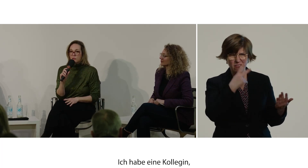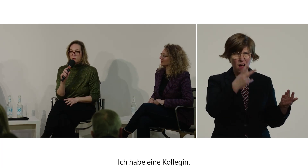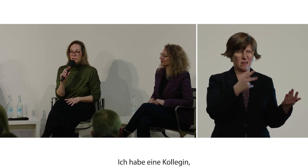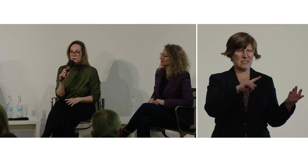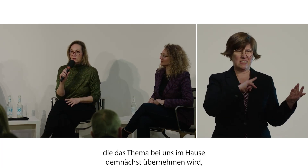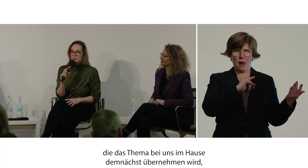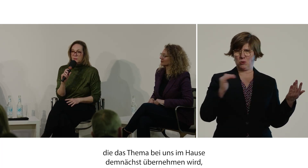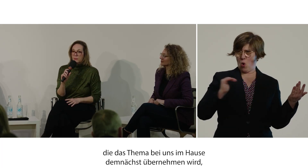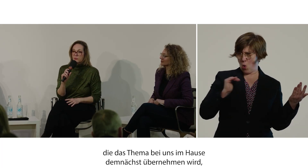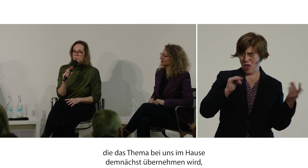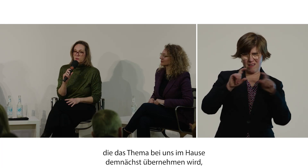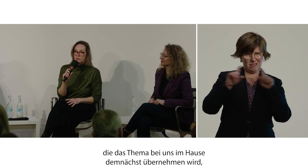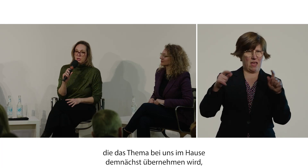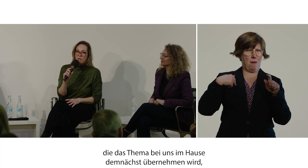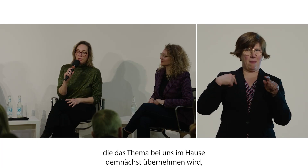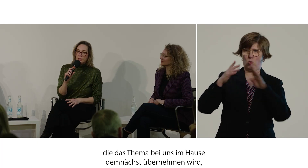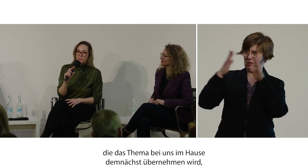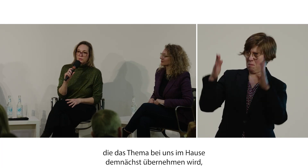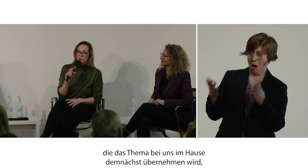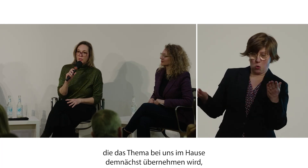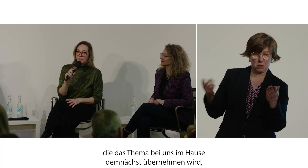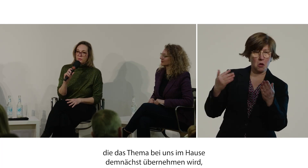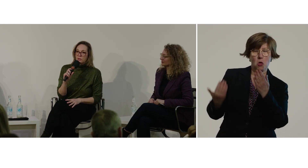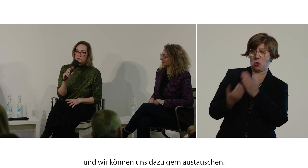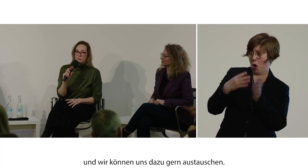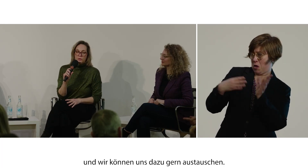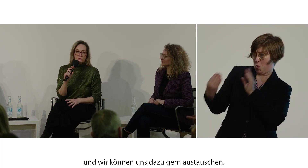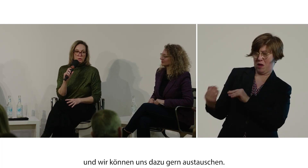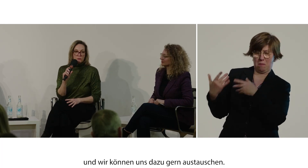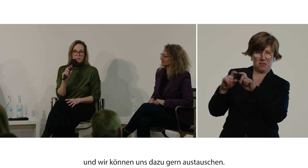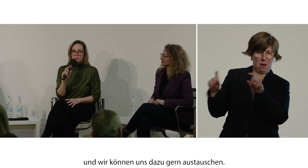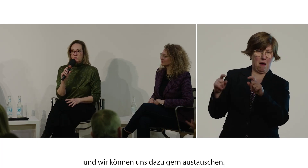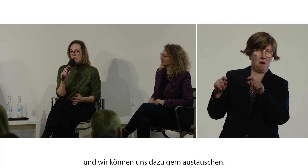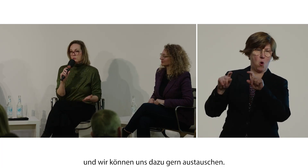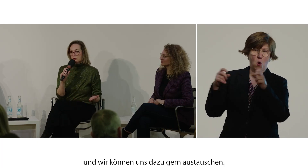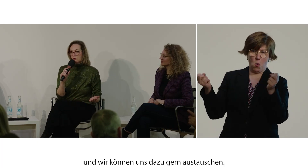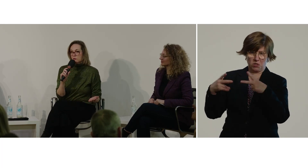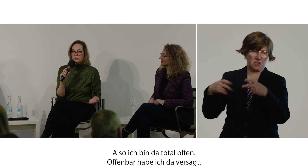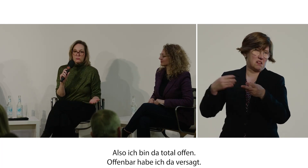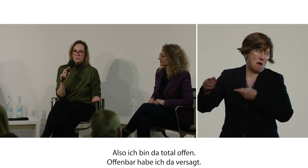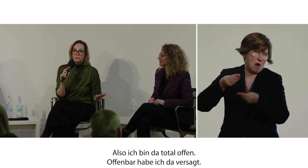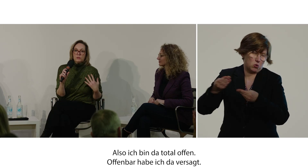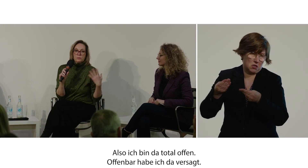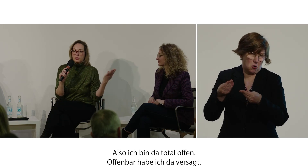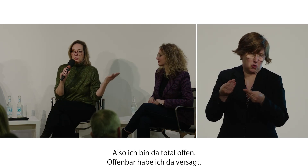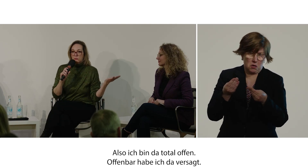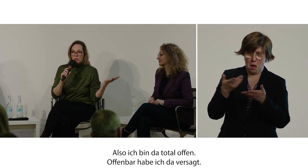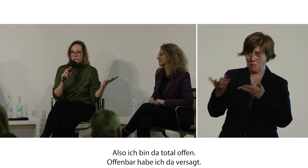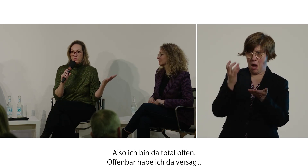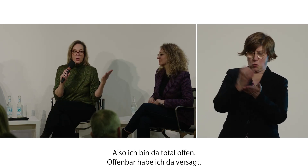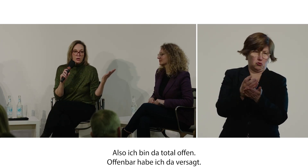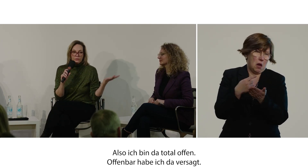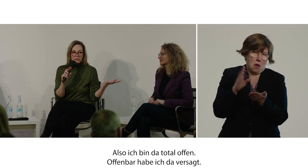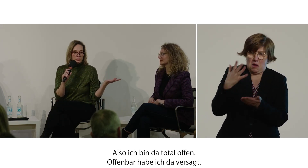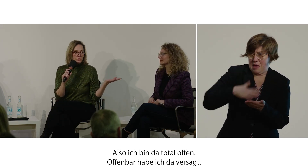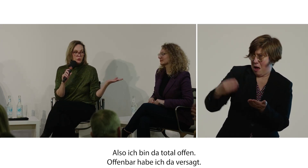eine Kollegin, die das Thema bei uns im Hause demnächst neu übernehmen wird und wir können uns dazu gerne austauschen. Also ich bin da total